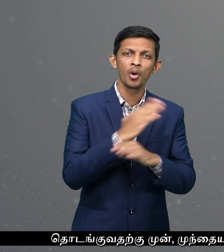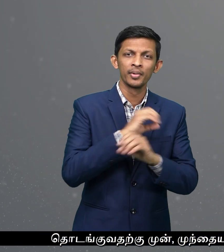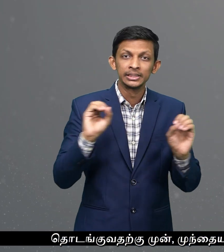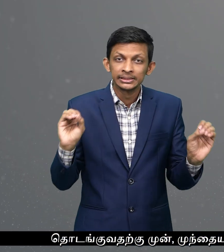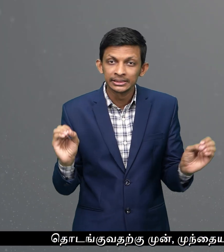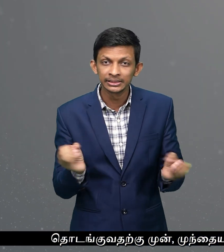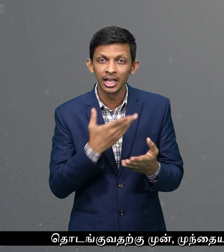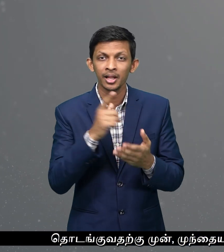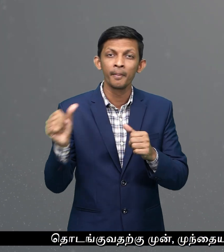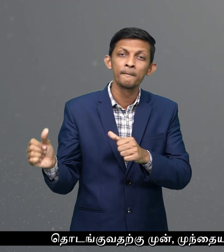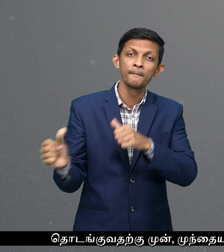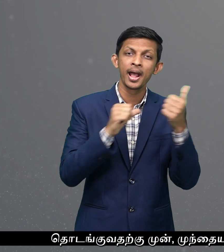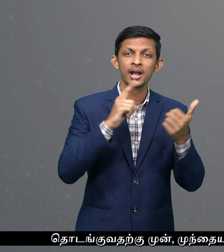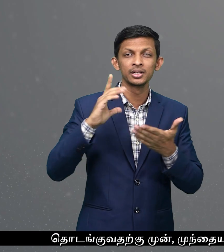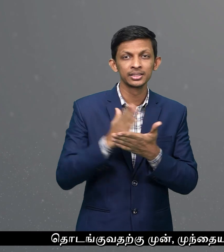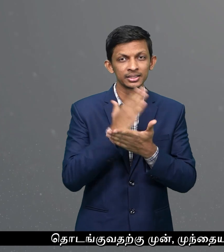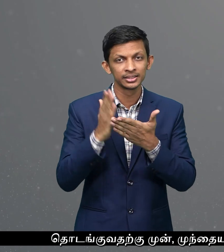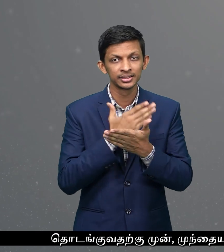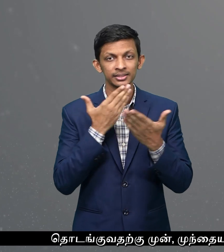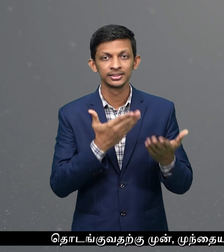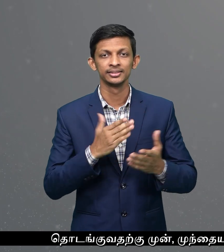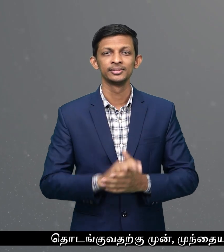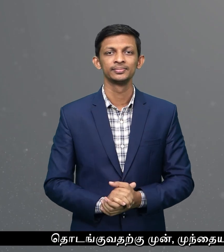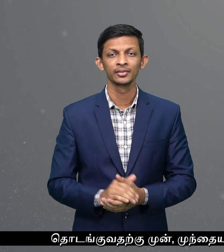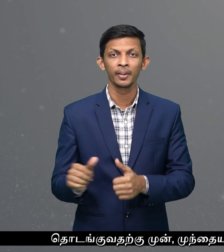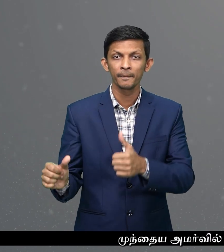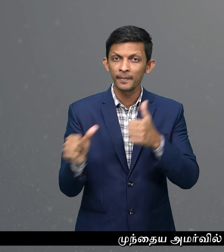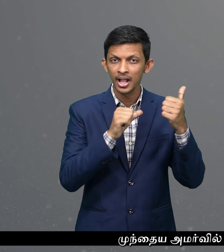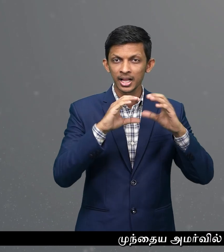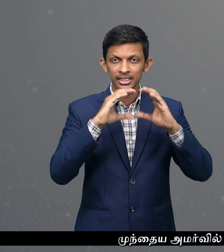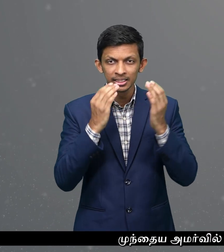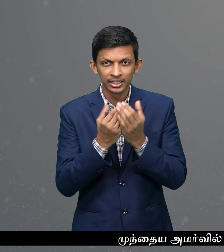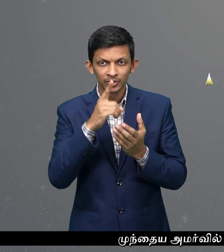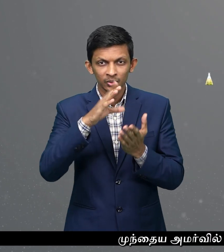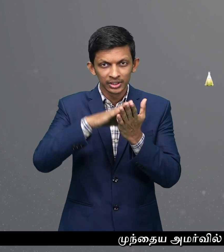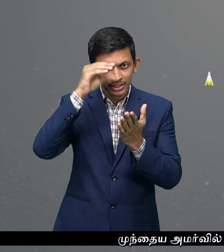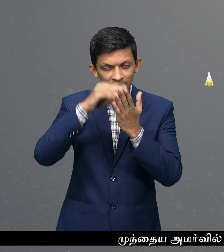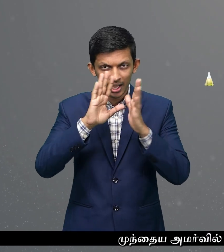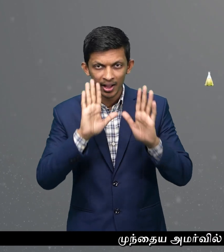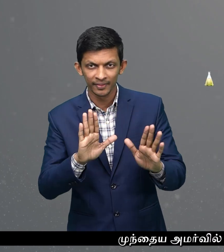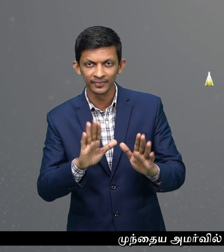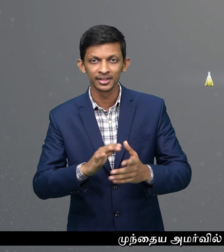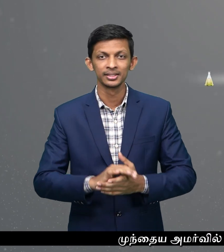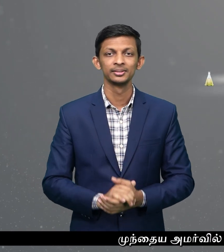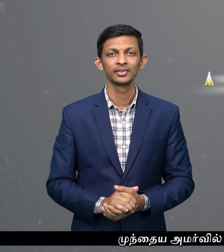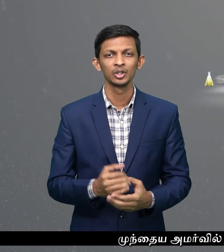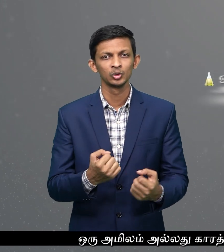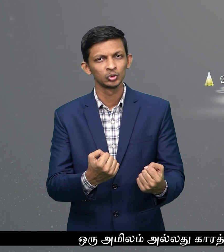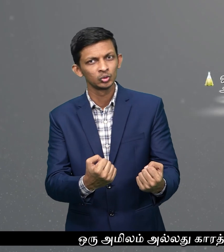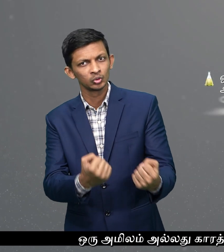தொடங்குவதற்கு முன் முந்தைய பாடத்தை பார்ப்போம். முந்தைய அமர்வில் நீங்கள் கற்றுக்கொண்டது ஒரு